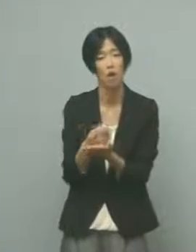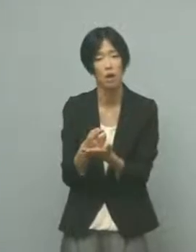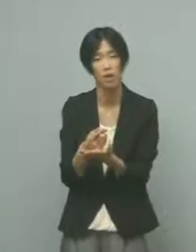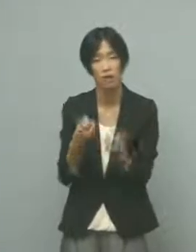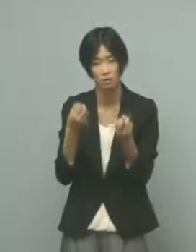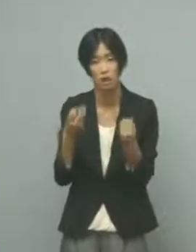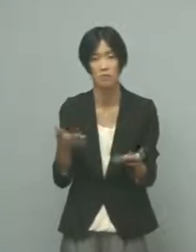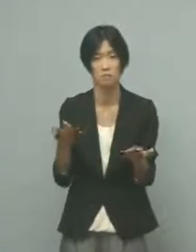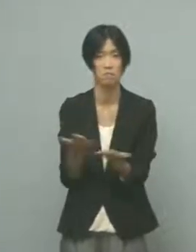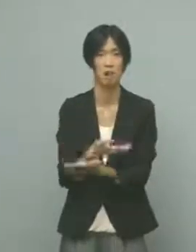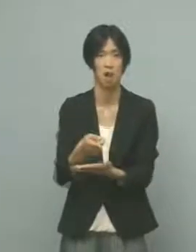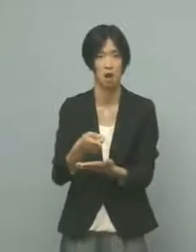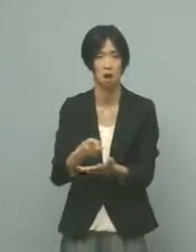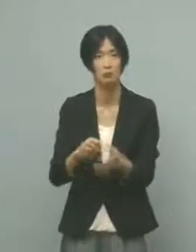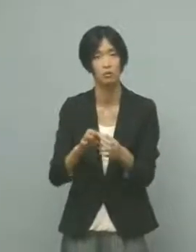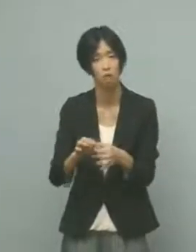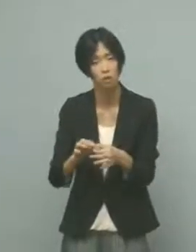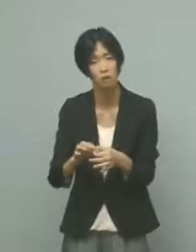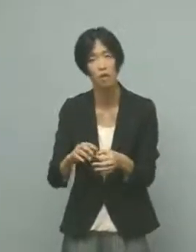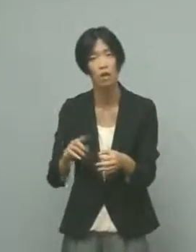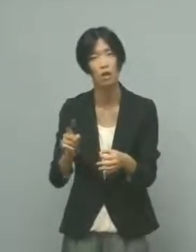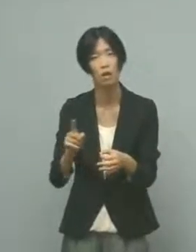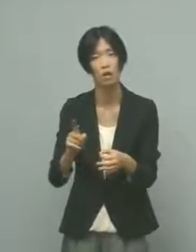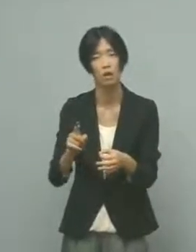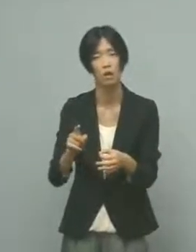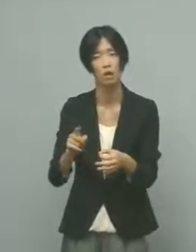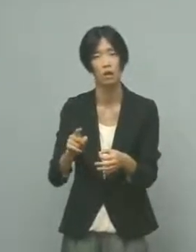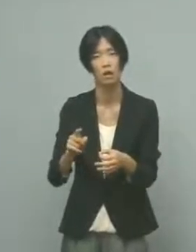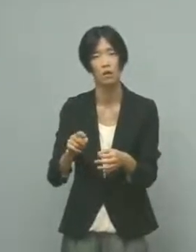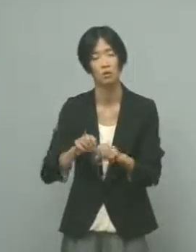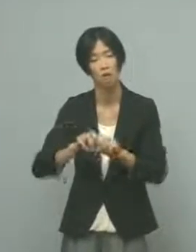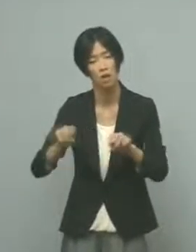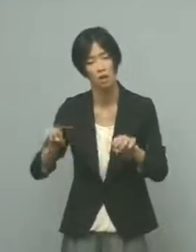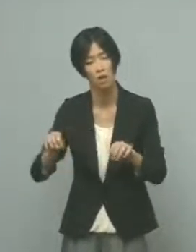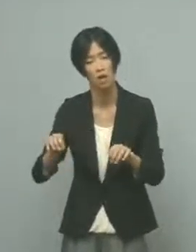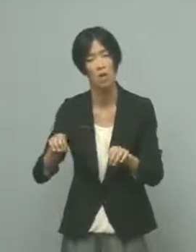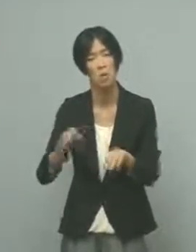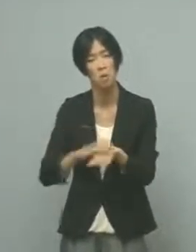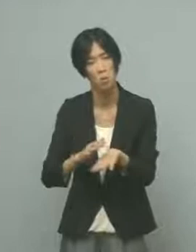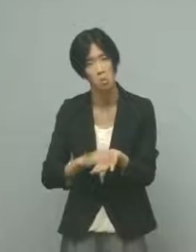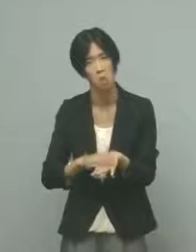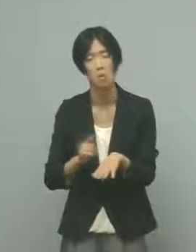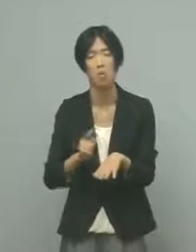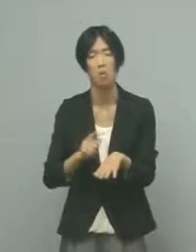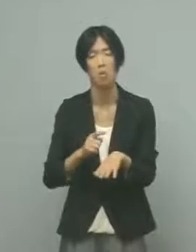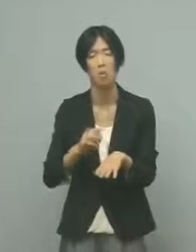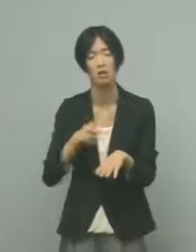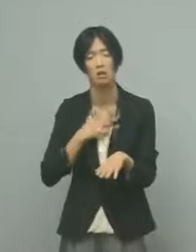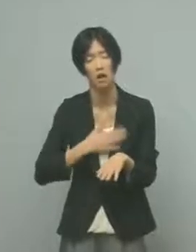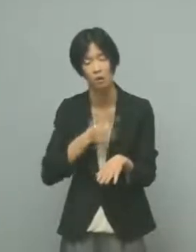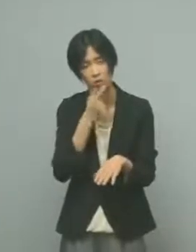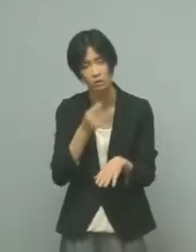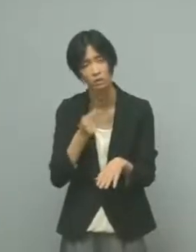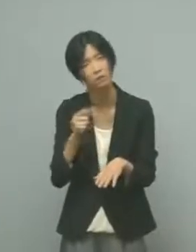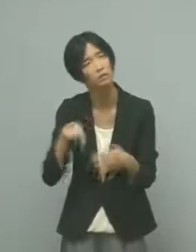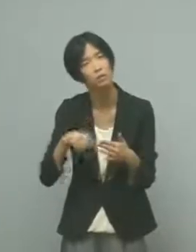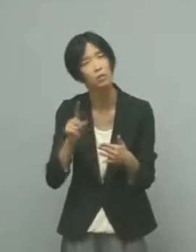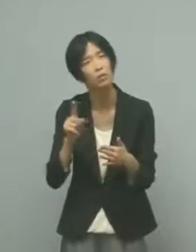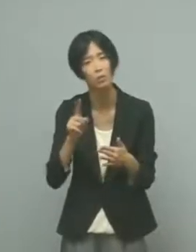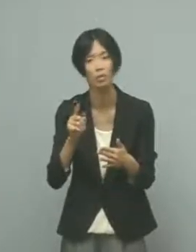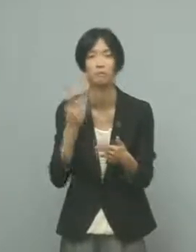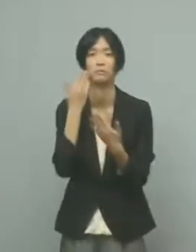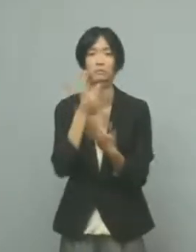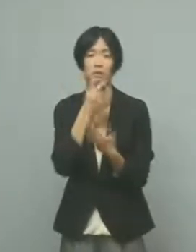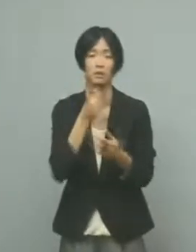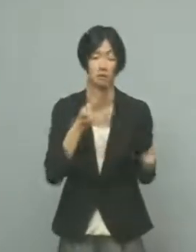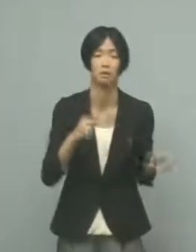てはどんなふうにこう理解してほしいというふうにこう呼びかけたいでしょうか。 そうですね、案外山